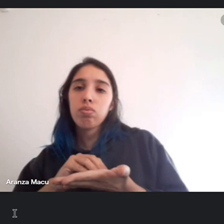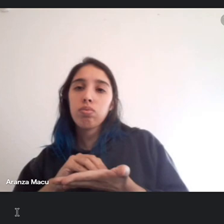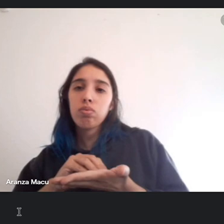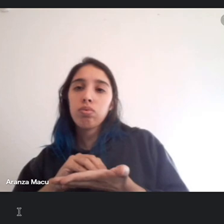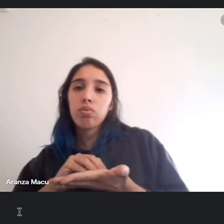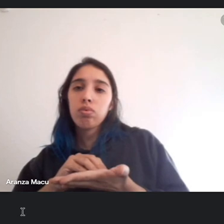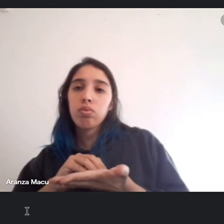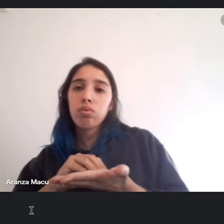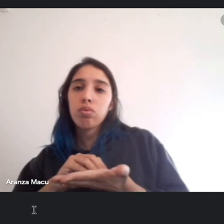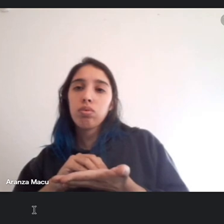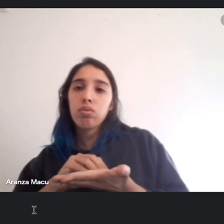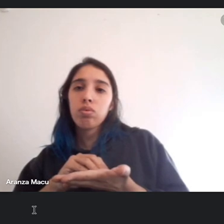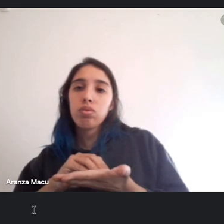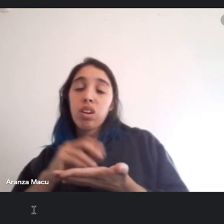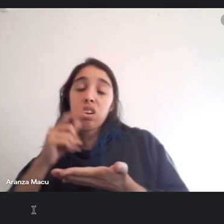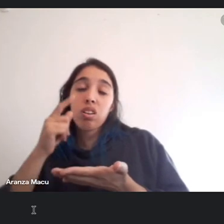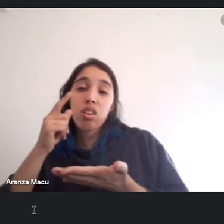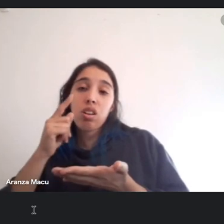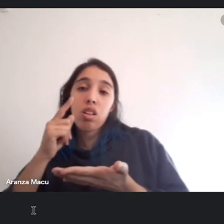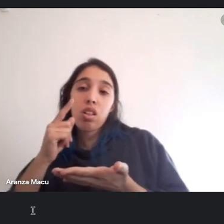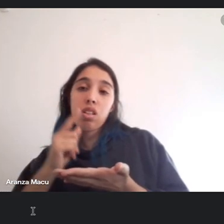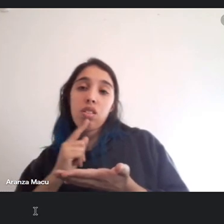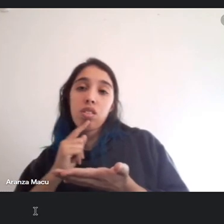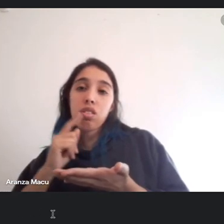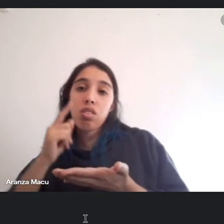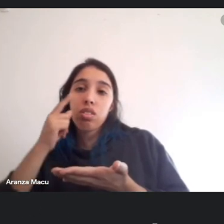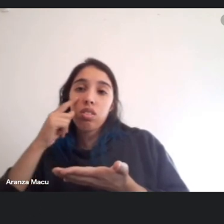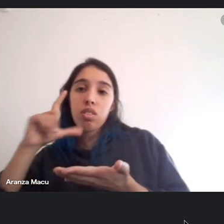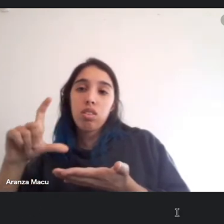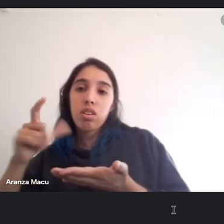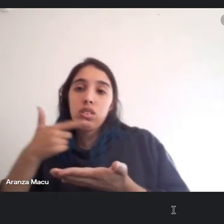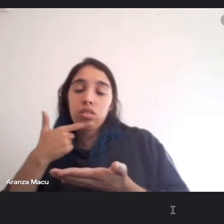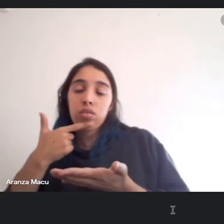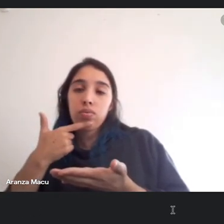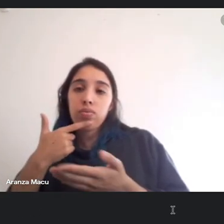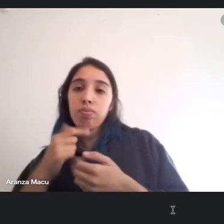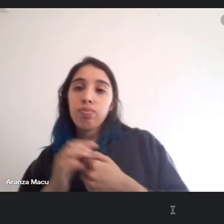TIC. Bien. ¿Para qué? En la